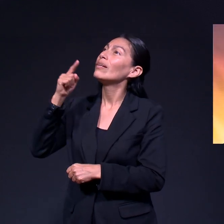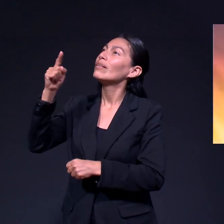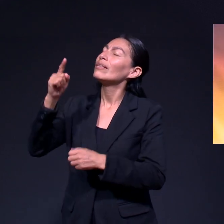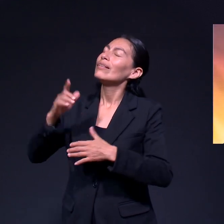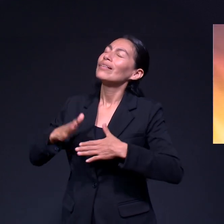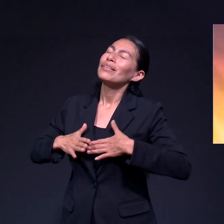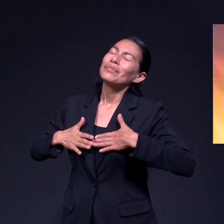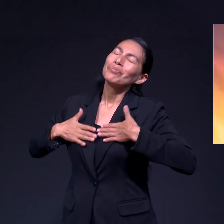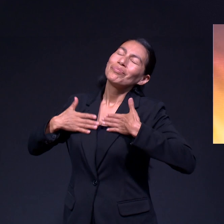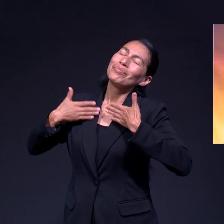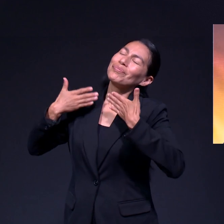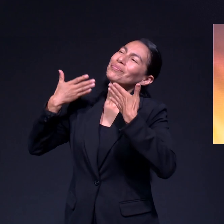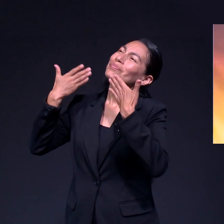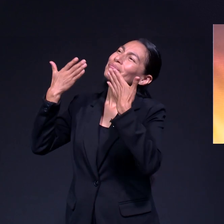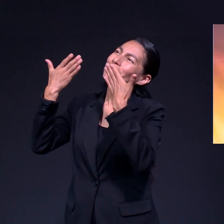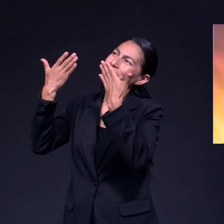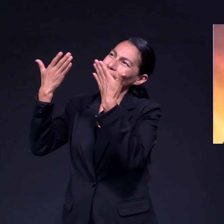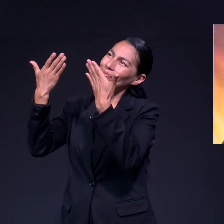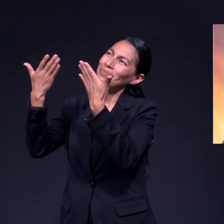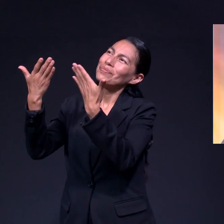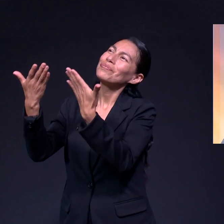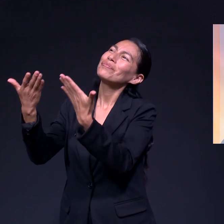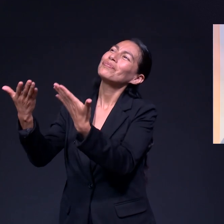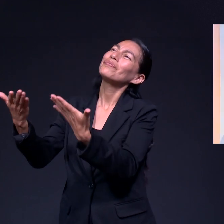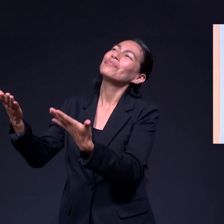en quien confiaré